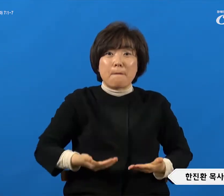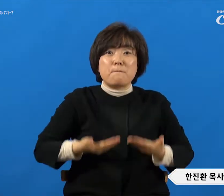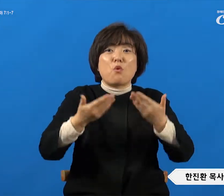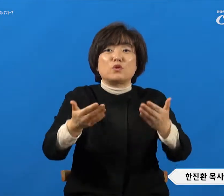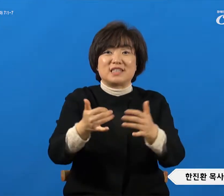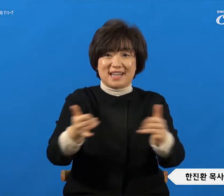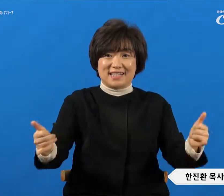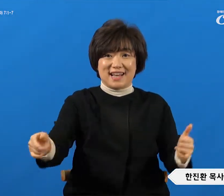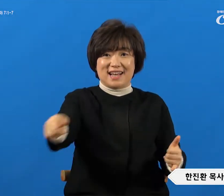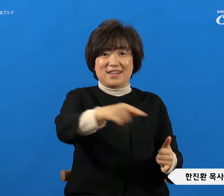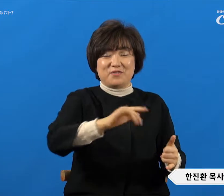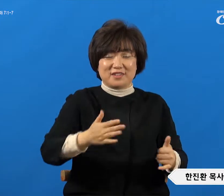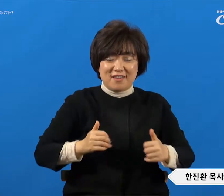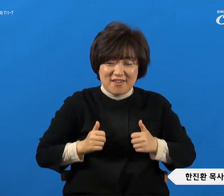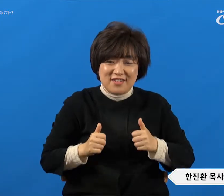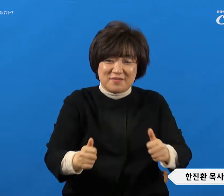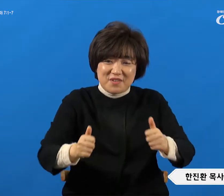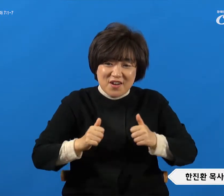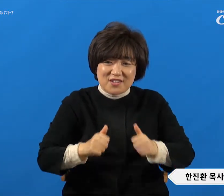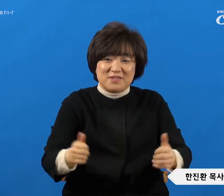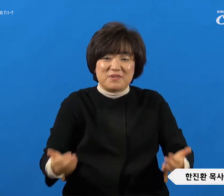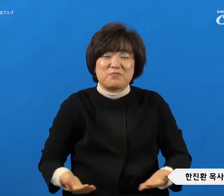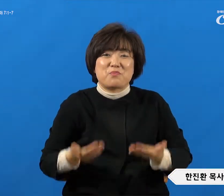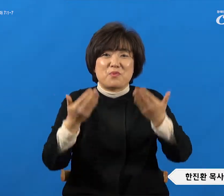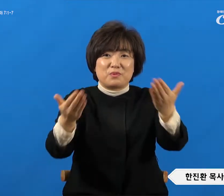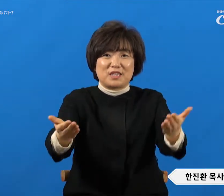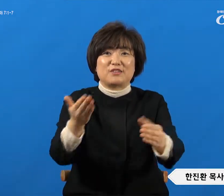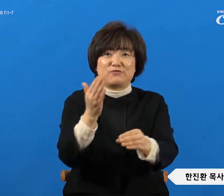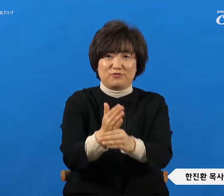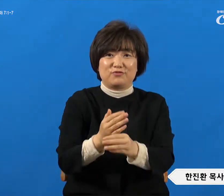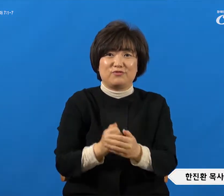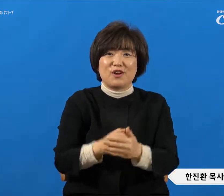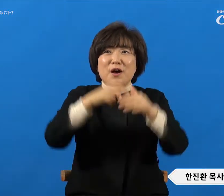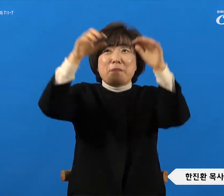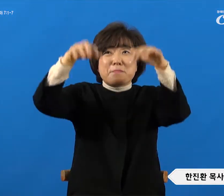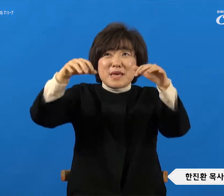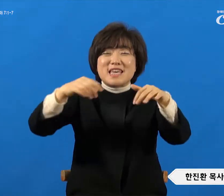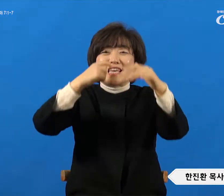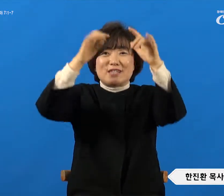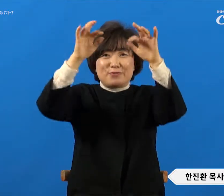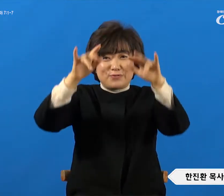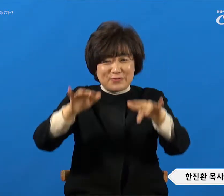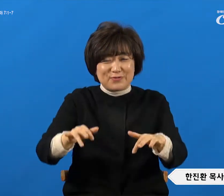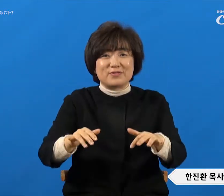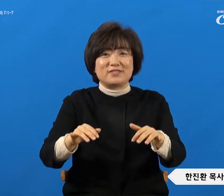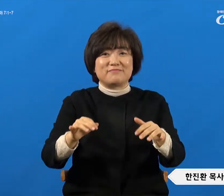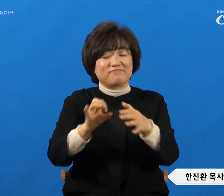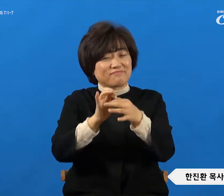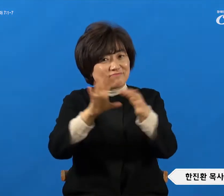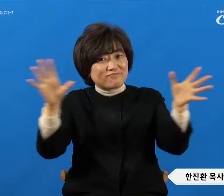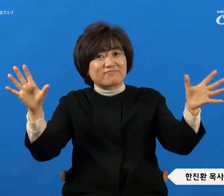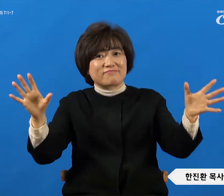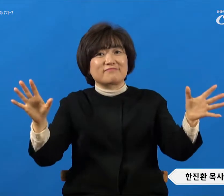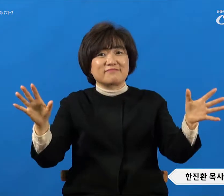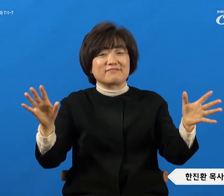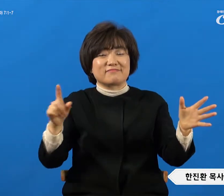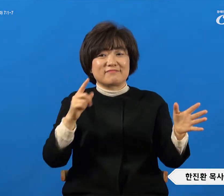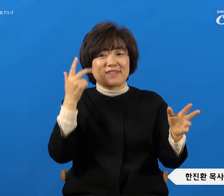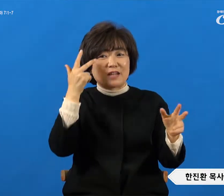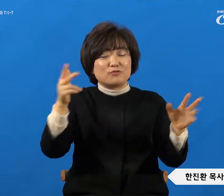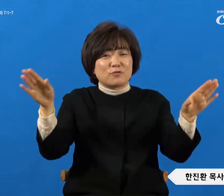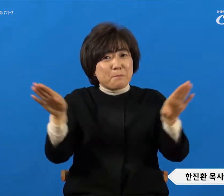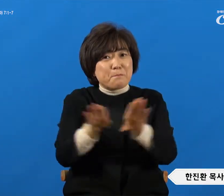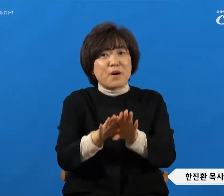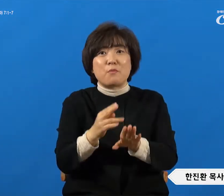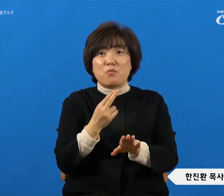되어서 열심히 봉사하고 있습니다. 비가 오나 눈이 오나 한 줄도 빠지지 않고 가서